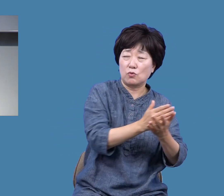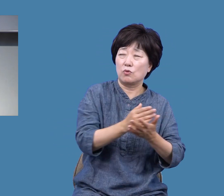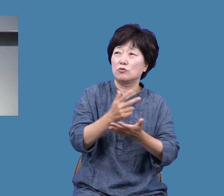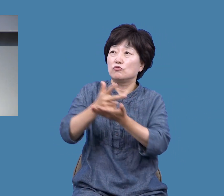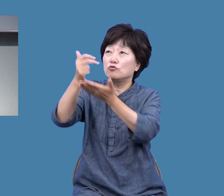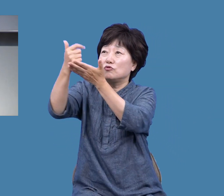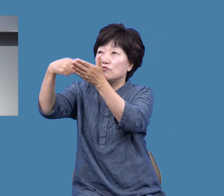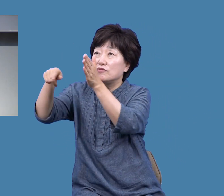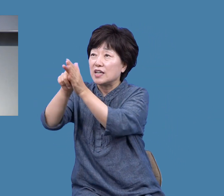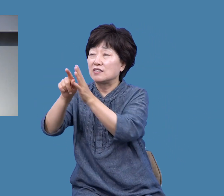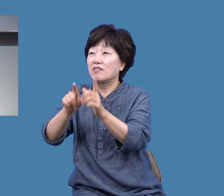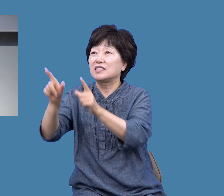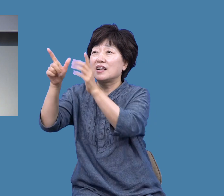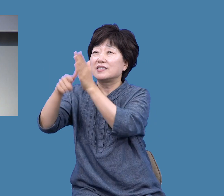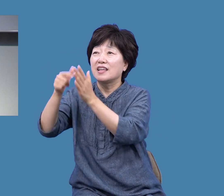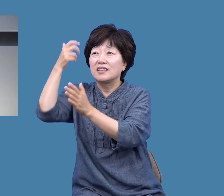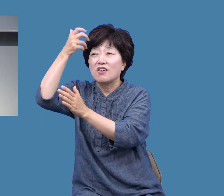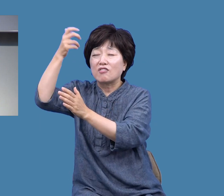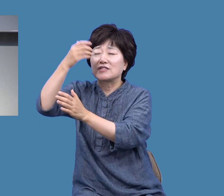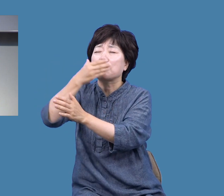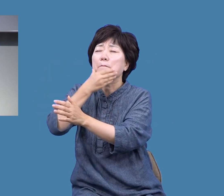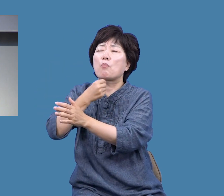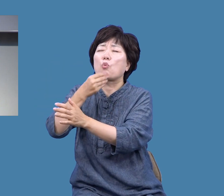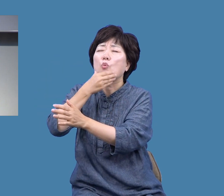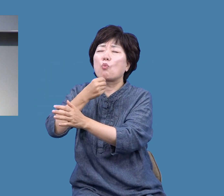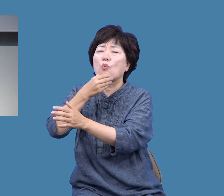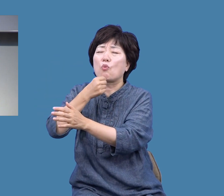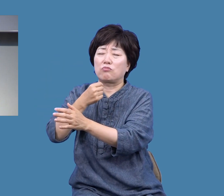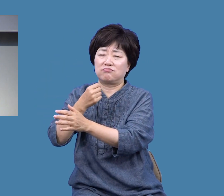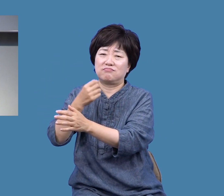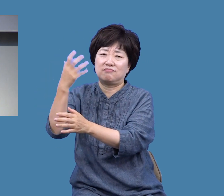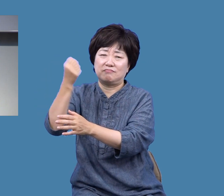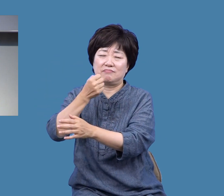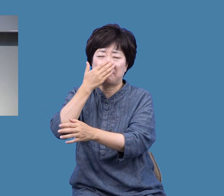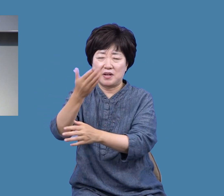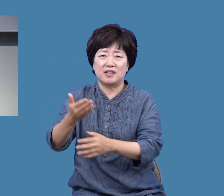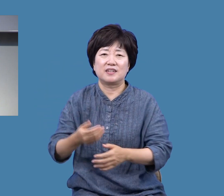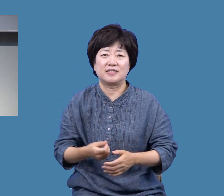결국 영적으로 복을 누리게 돼 있어요. 그것이 영적인 원리입니다.